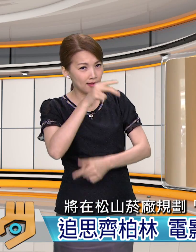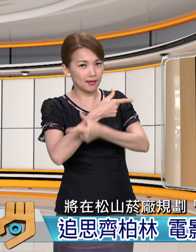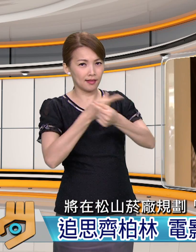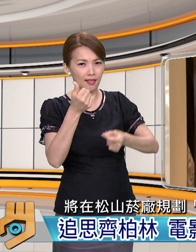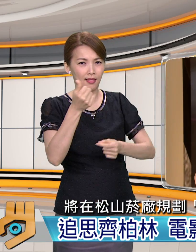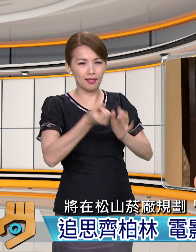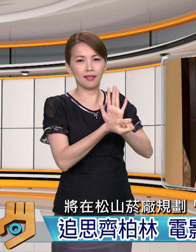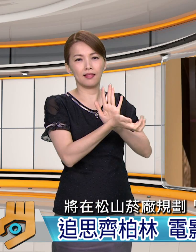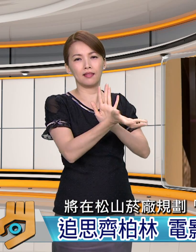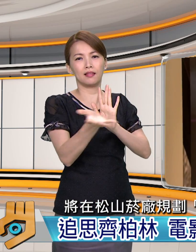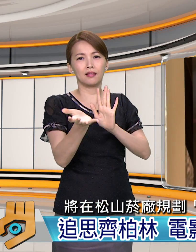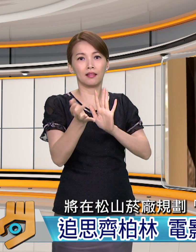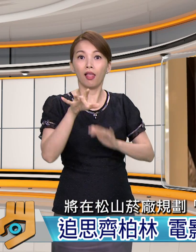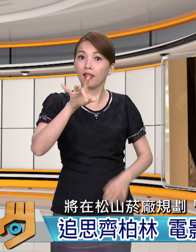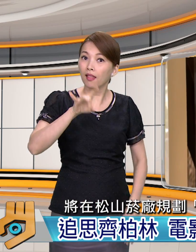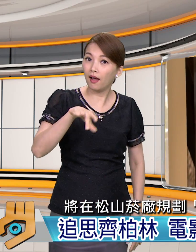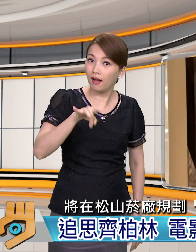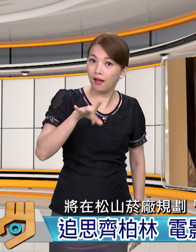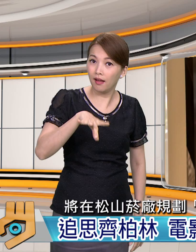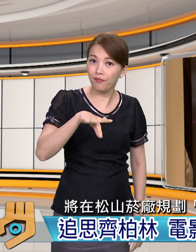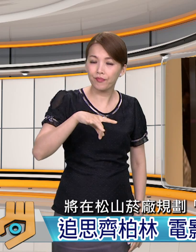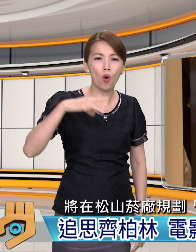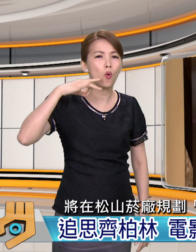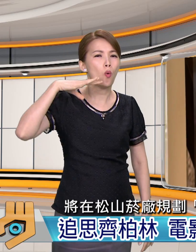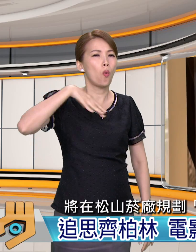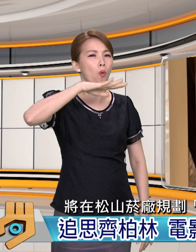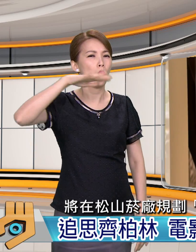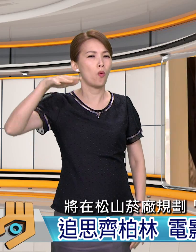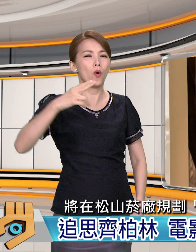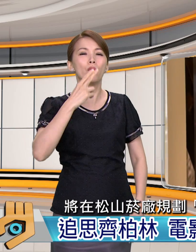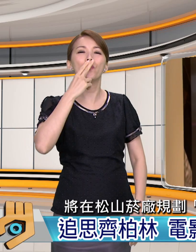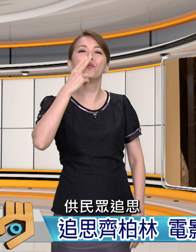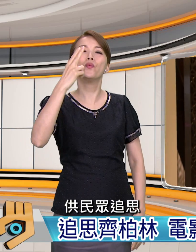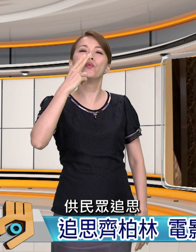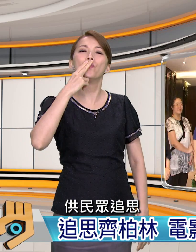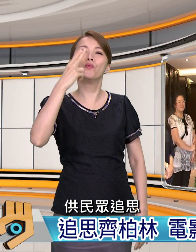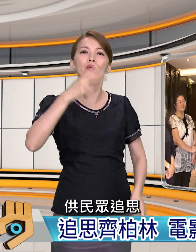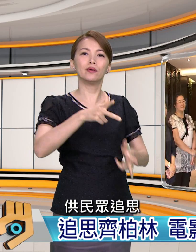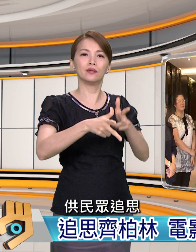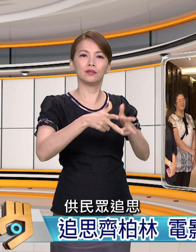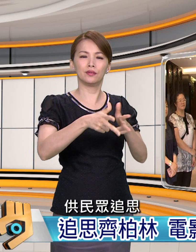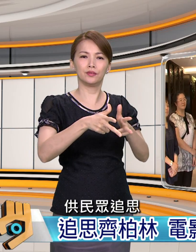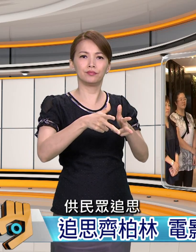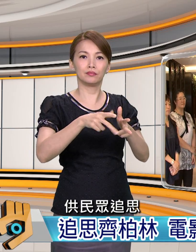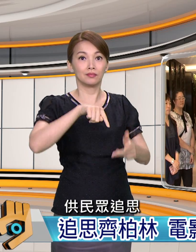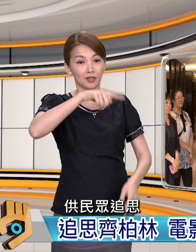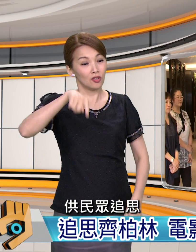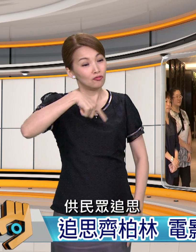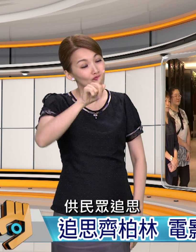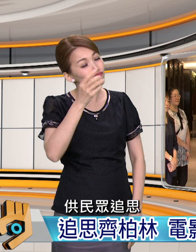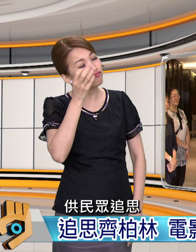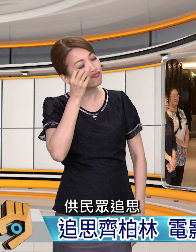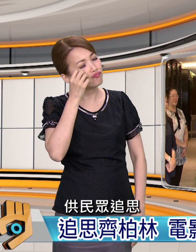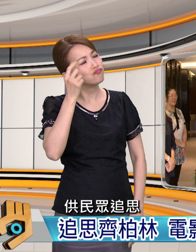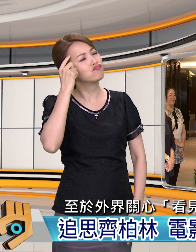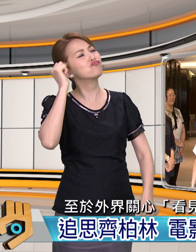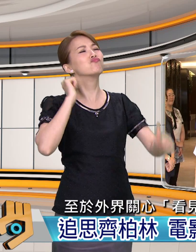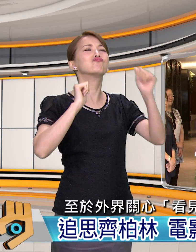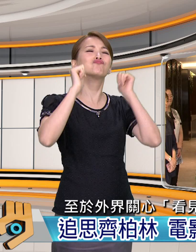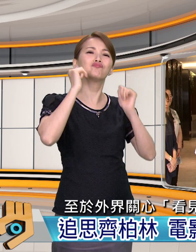厂规划“看见齐柏林”展览，供民众来追思。而至于